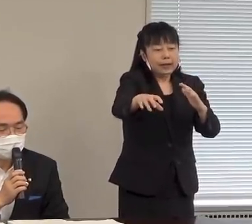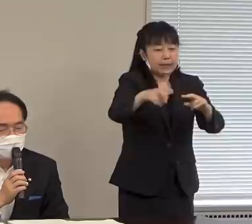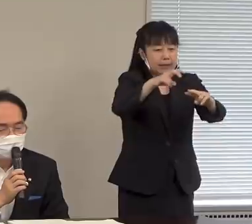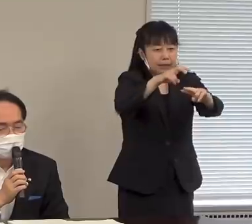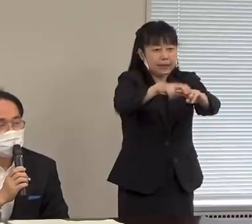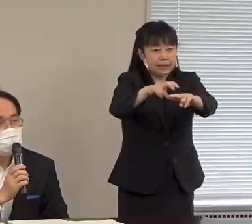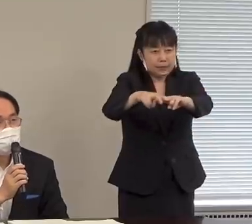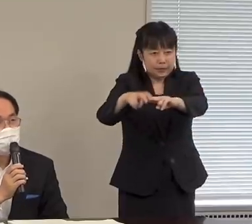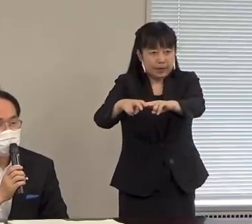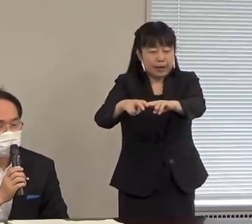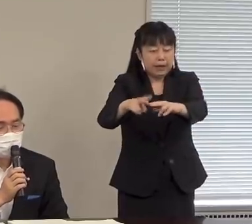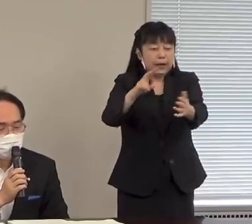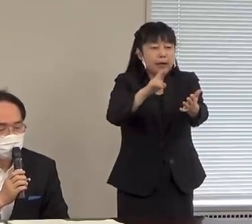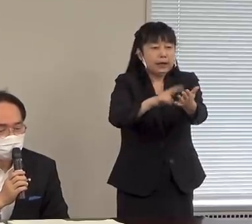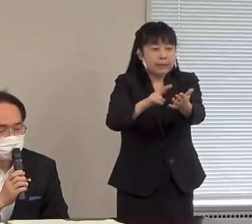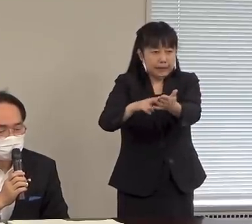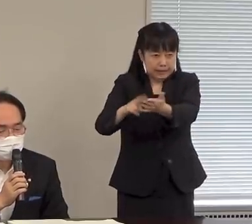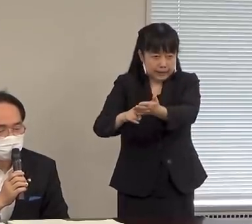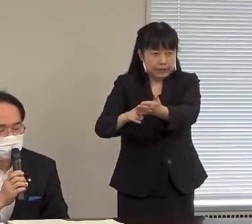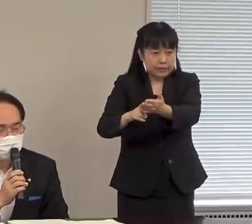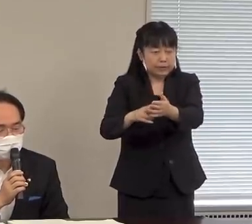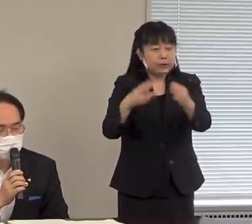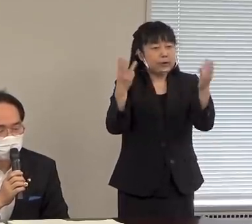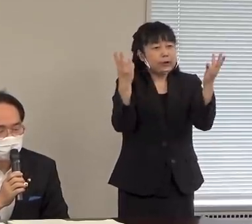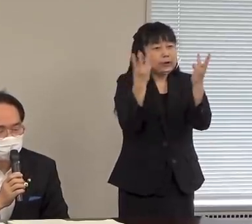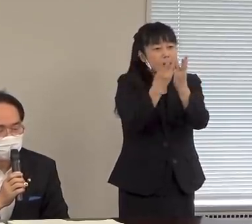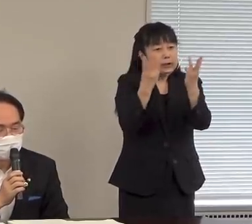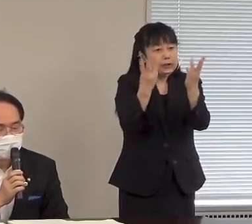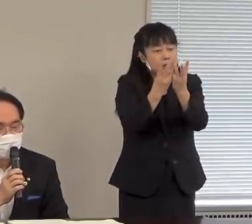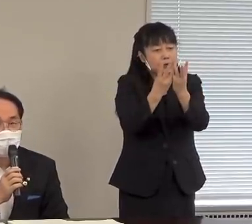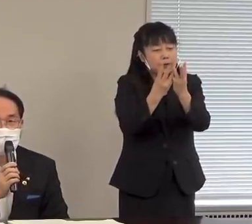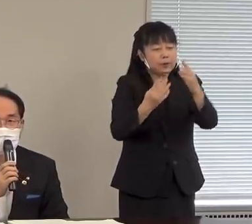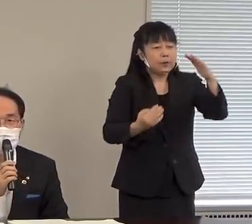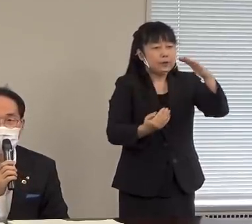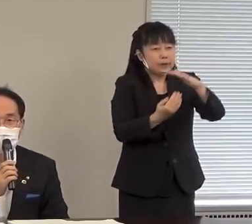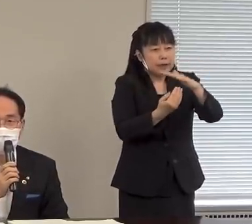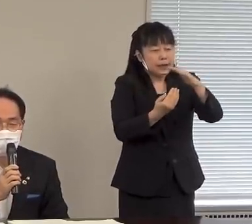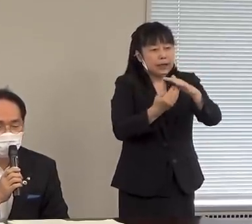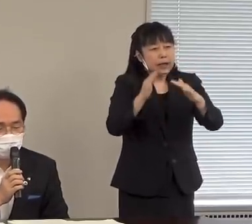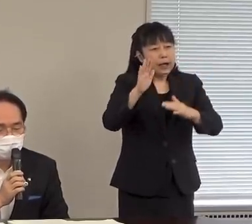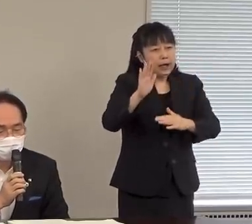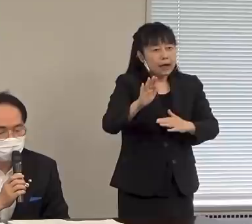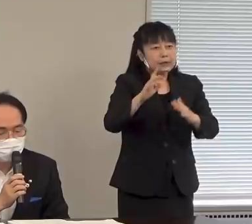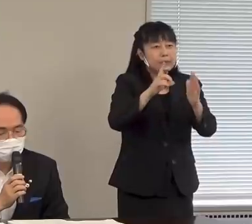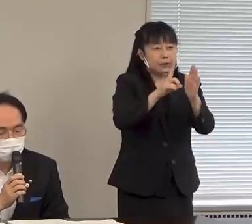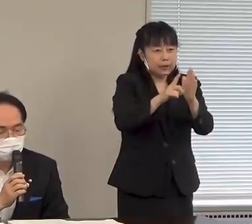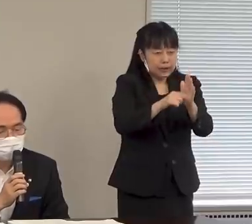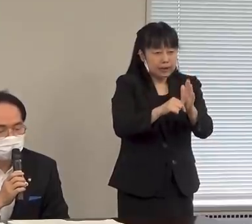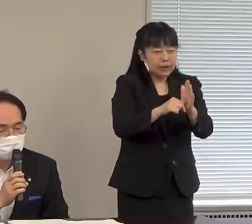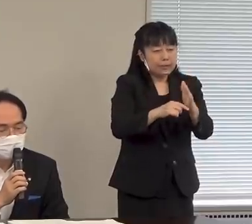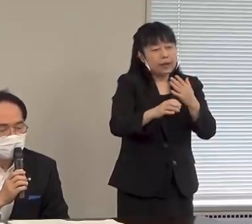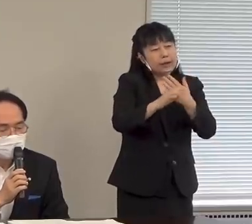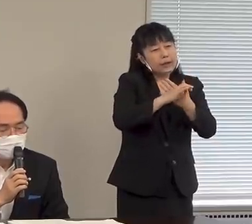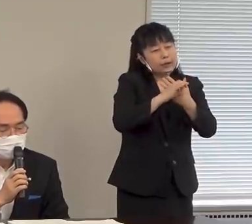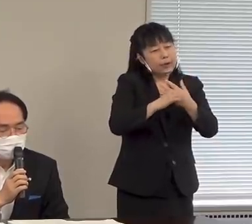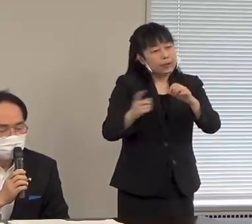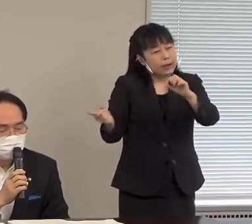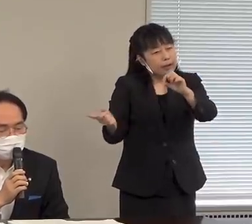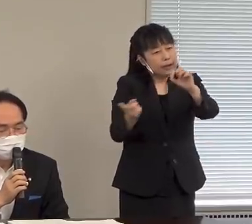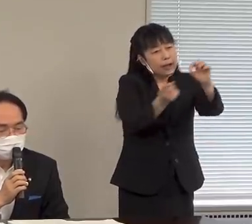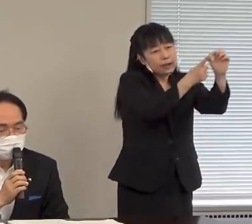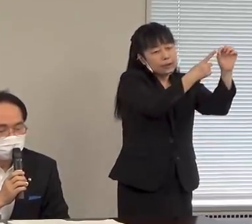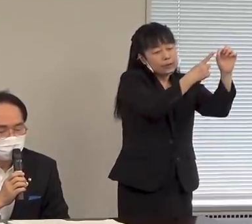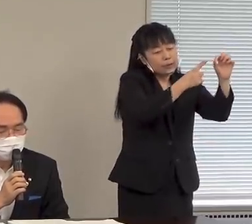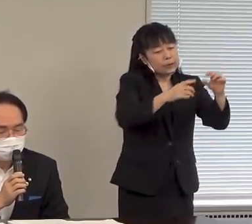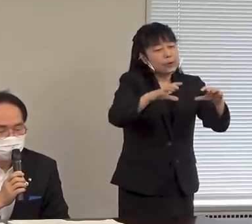され、かつ収容定員の定めがある場合、まあ、スタジアム等を想定しているのかと思いますが、収